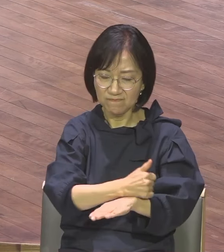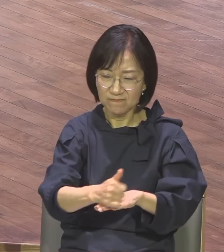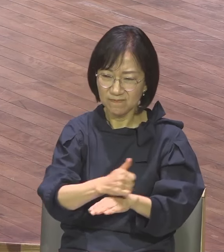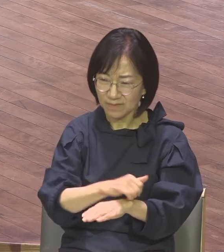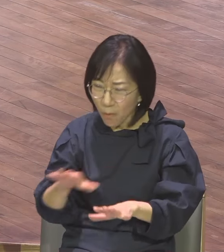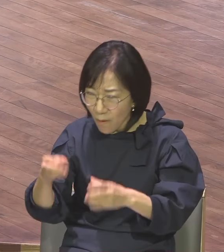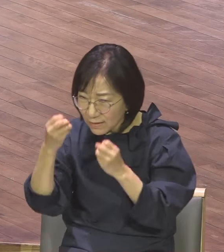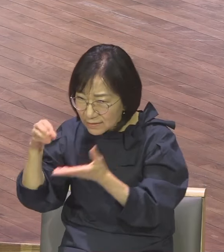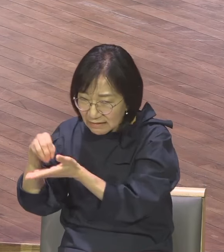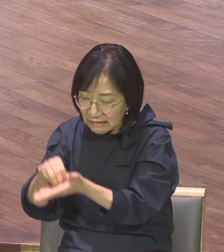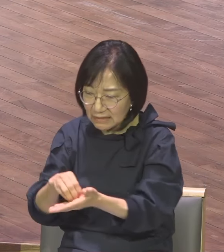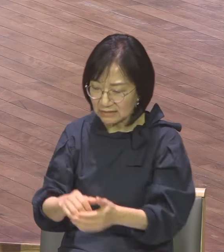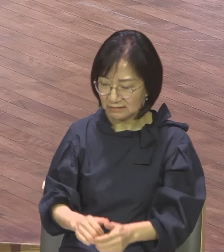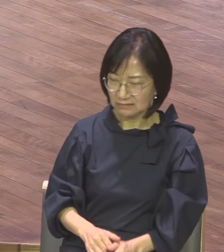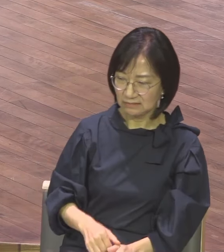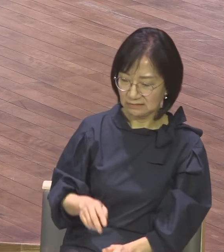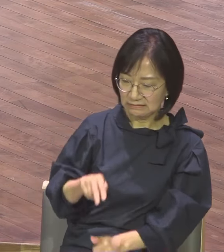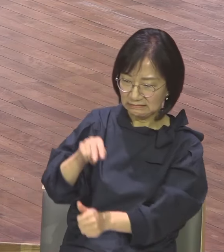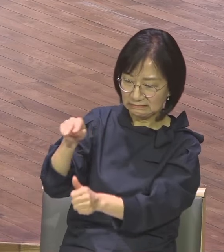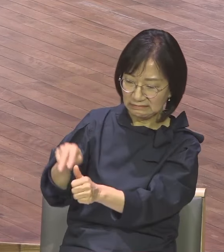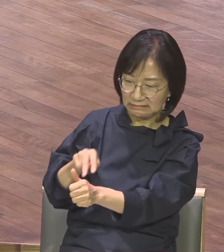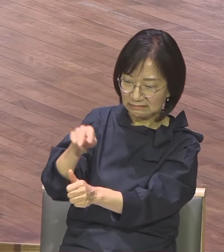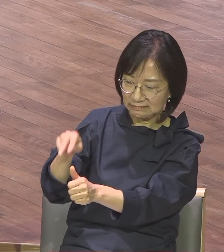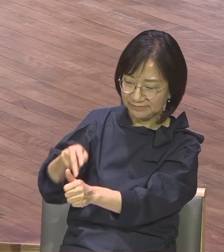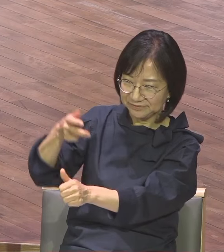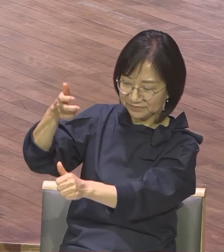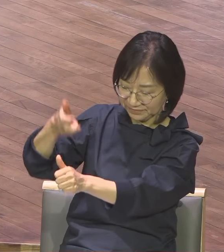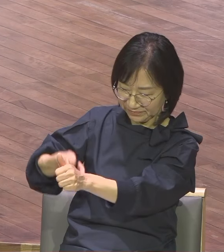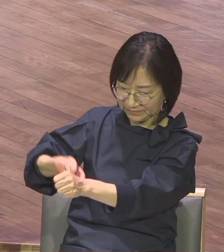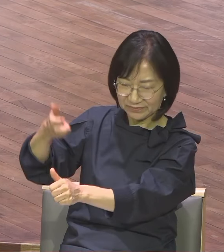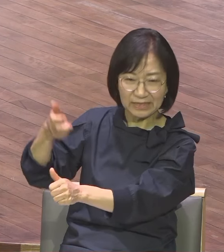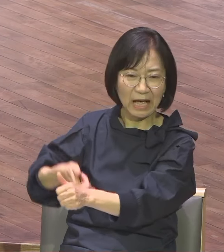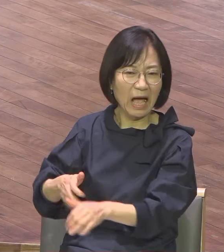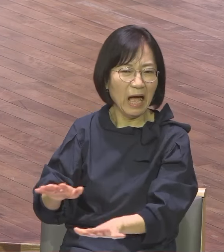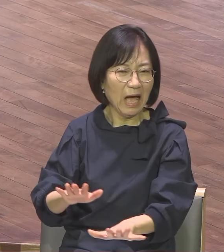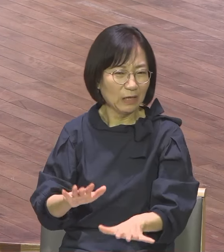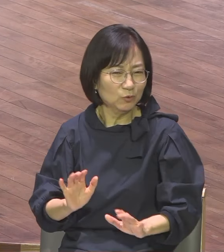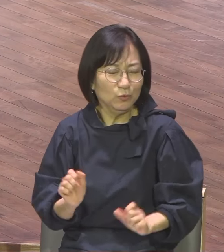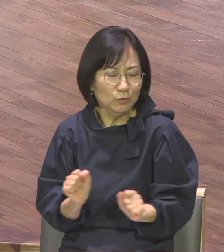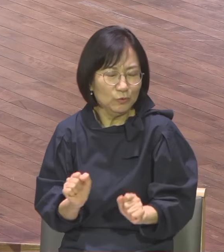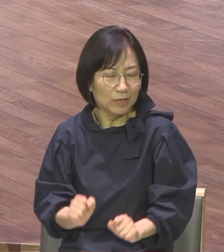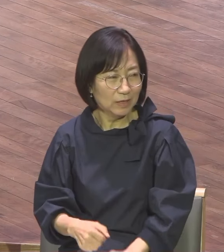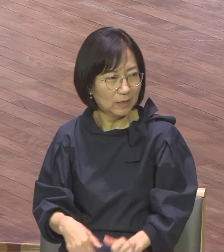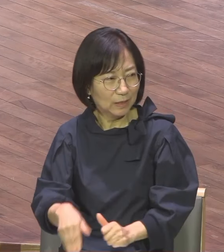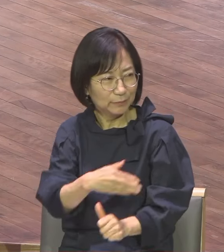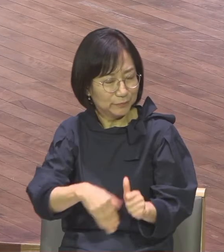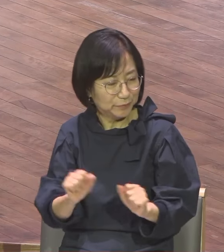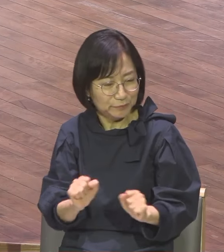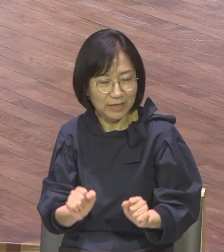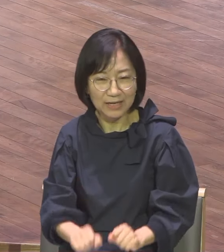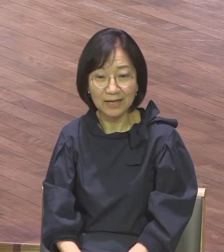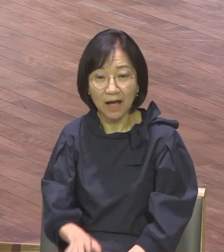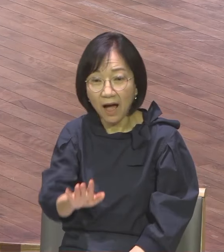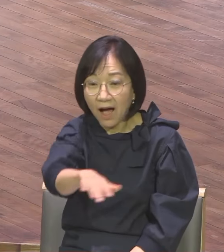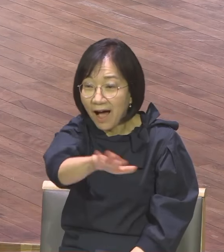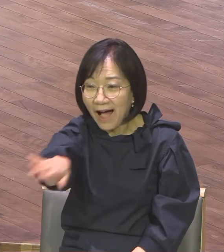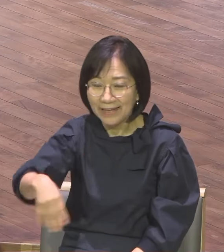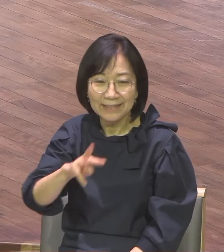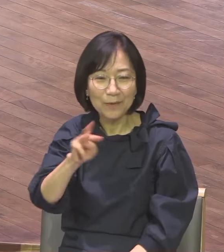서로 경계하면서 서로 라이벌러시 가지고 그 말로 다 표현 못합니다. 우리